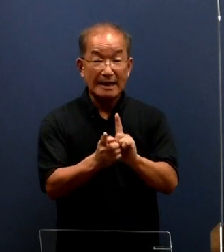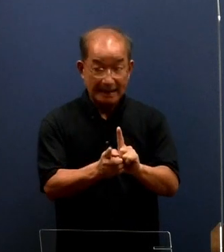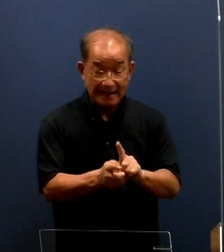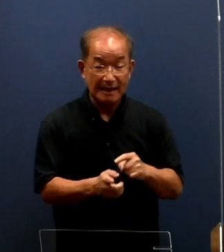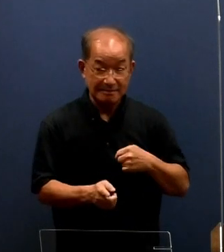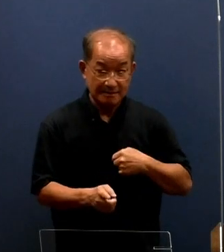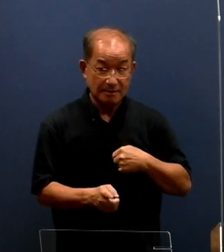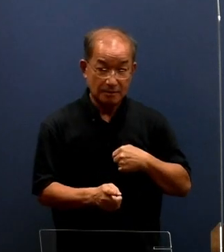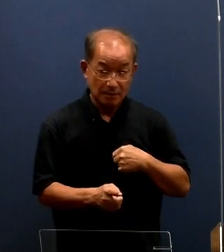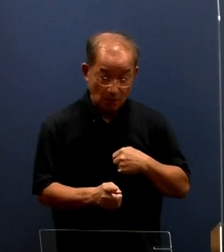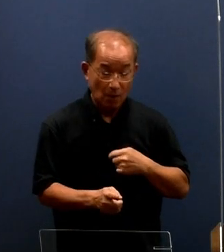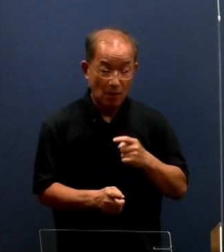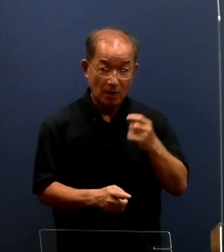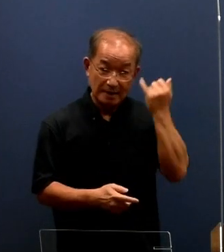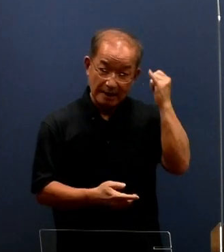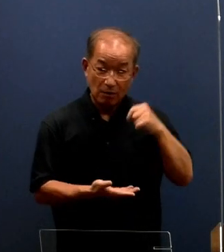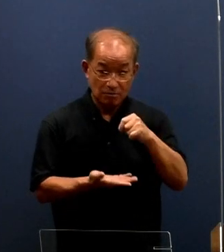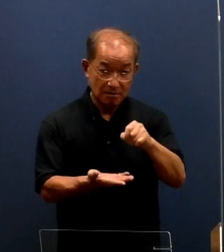います。